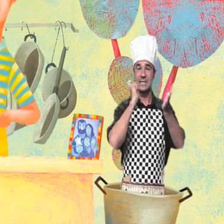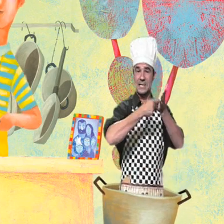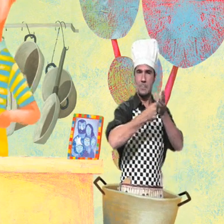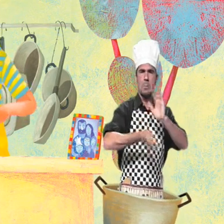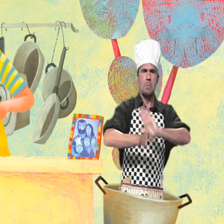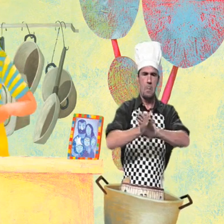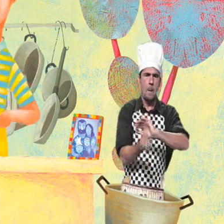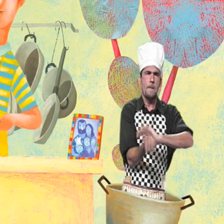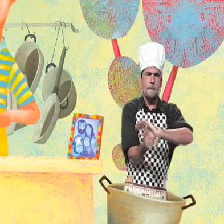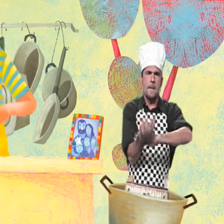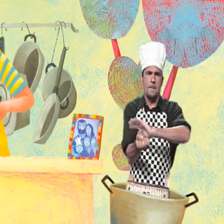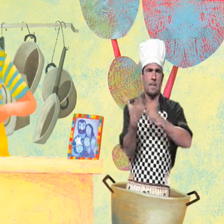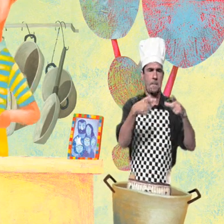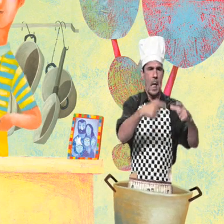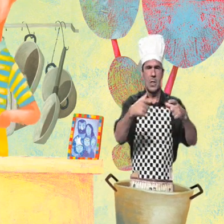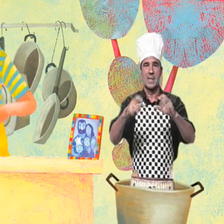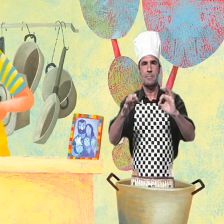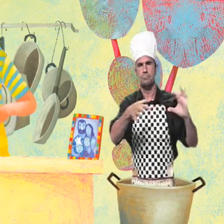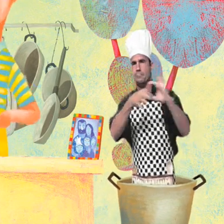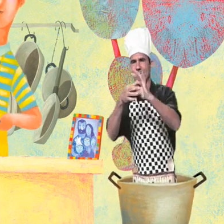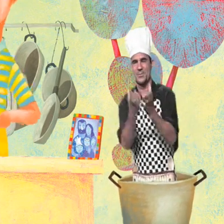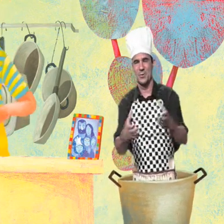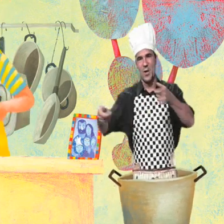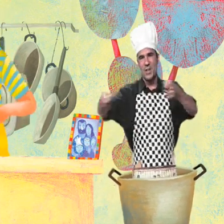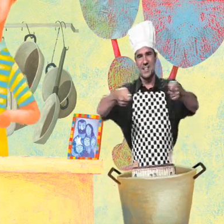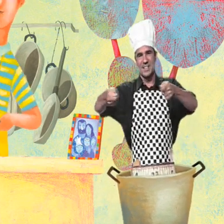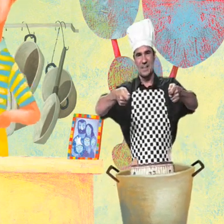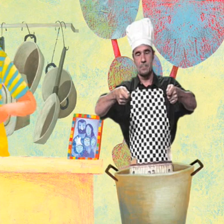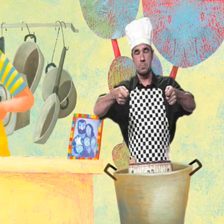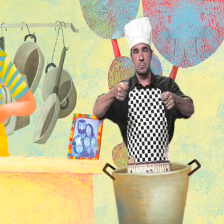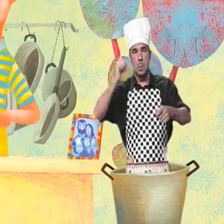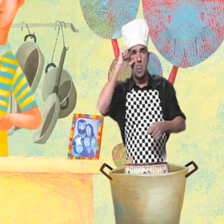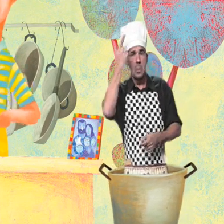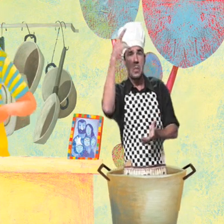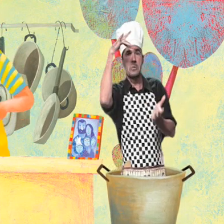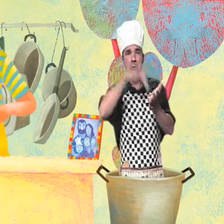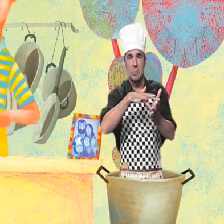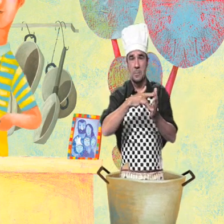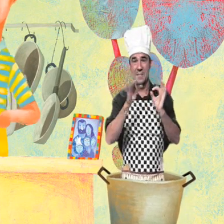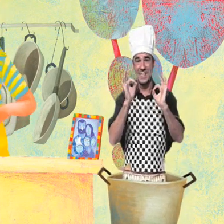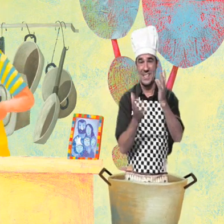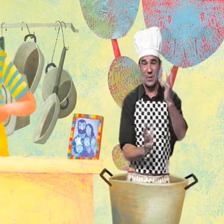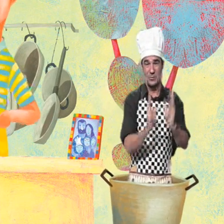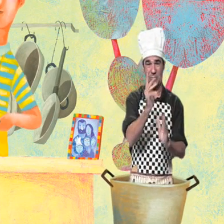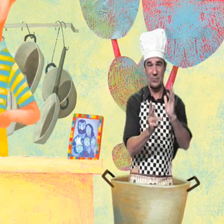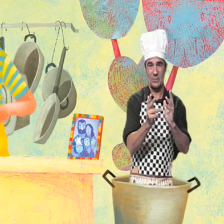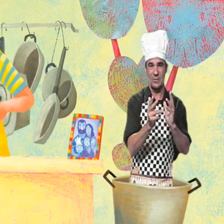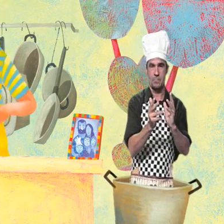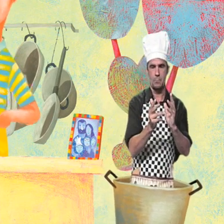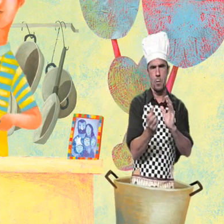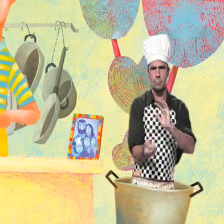Xim va continuar creant plats amb les seves olles. I un dia, quan va poder fer servir el